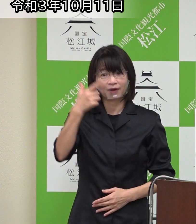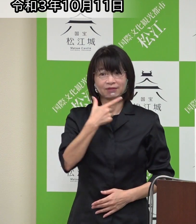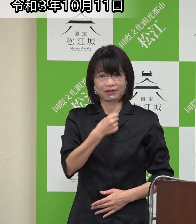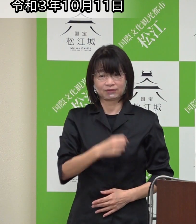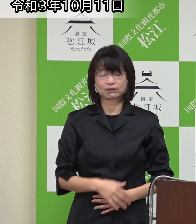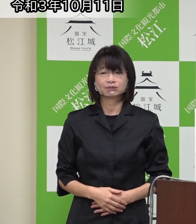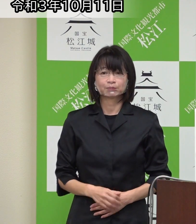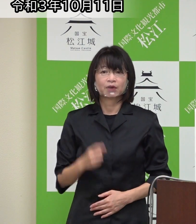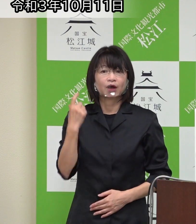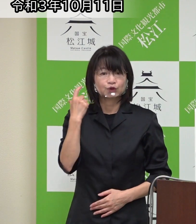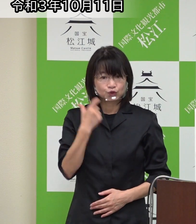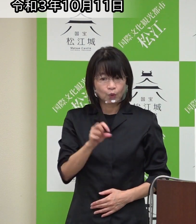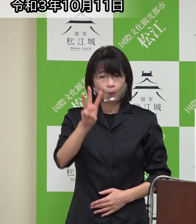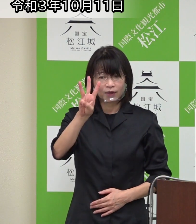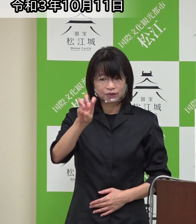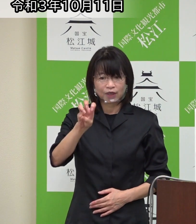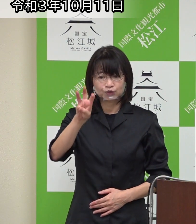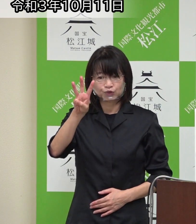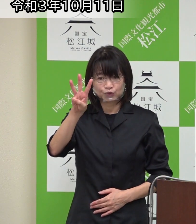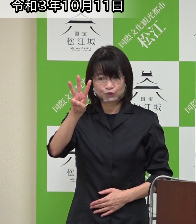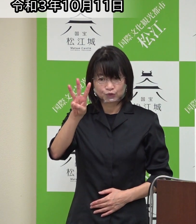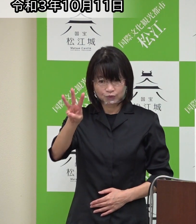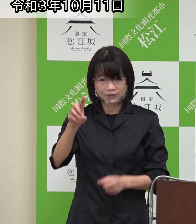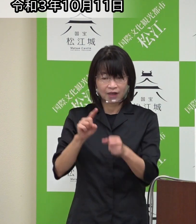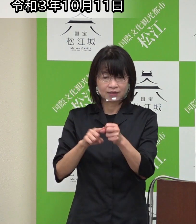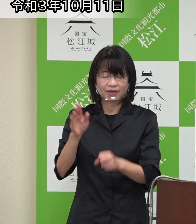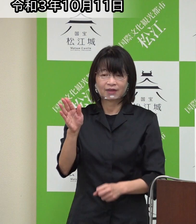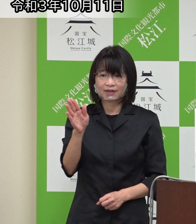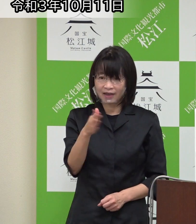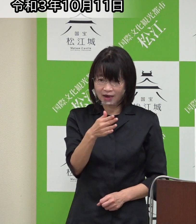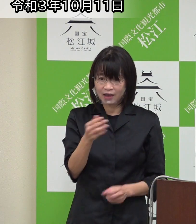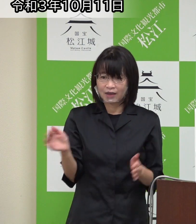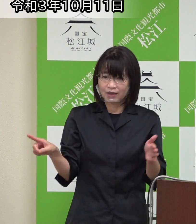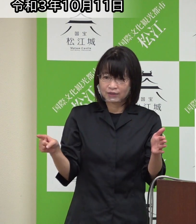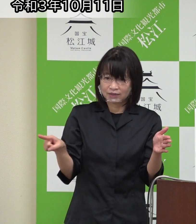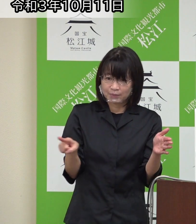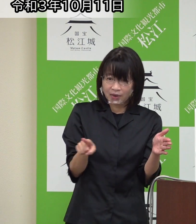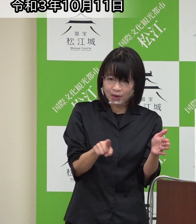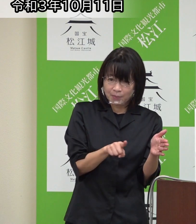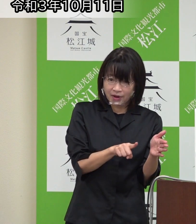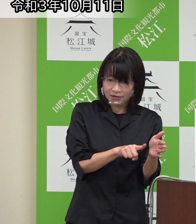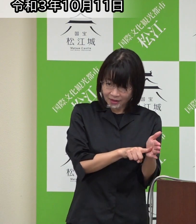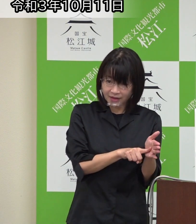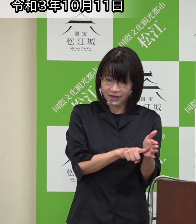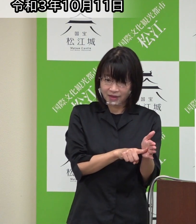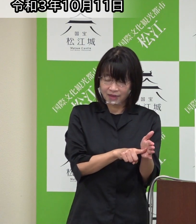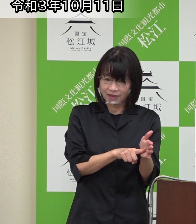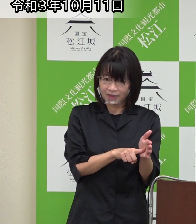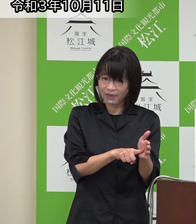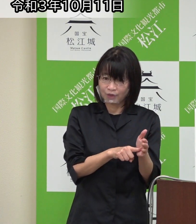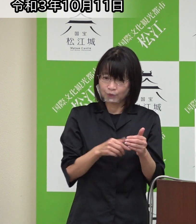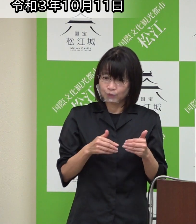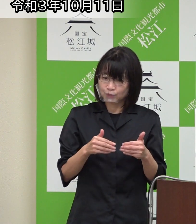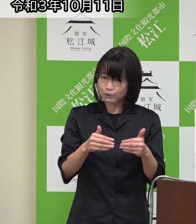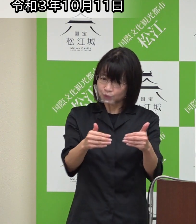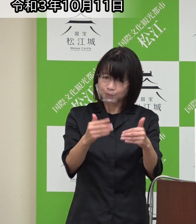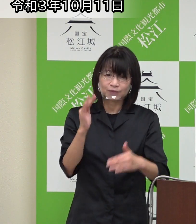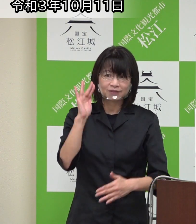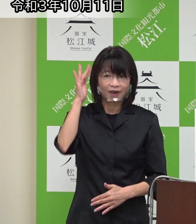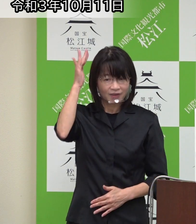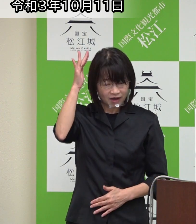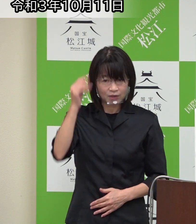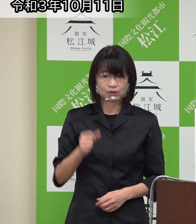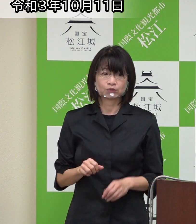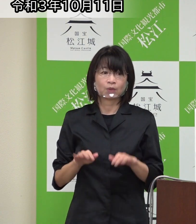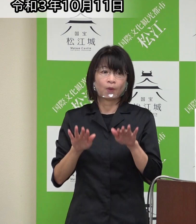降ですね、今まで特段の動きはありませんでしたが、この機会にですね、それをこう動かそうとしている